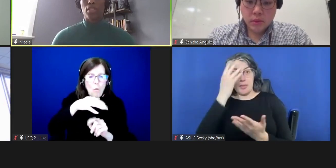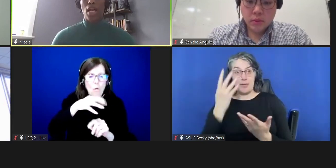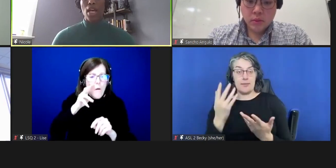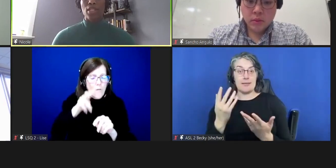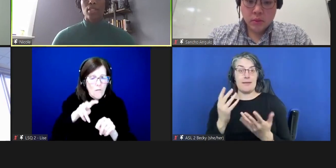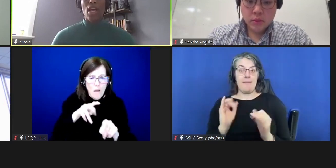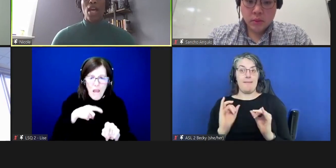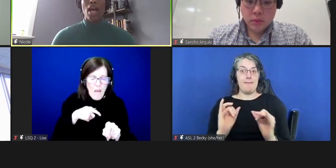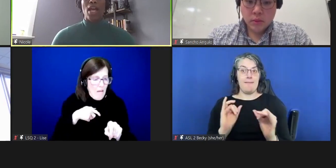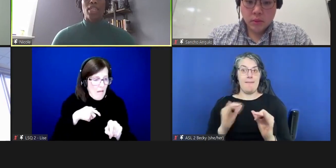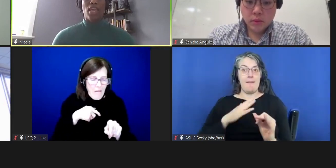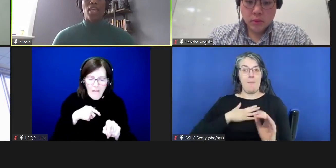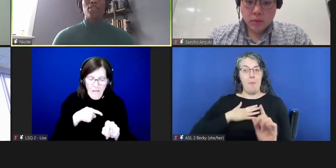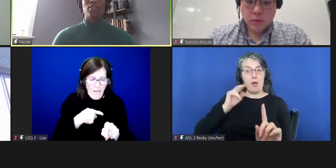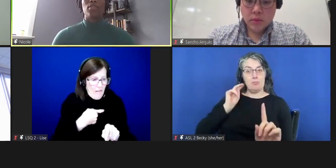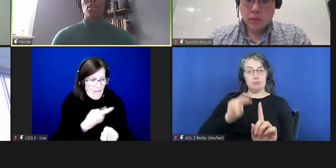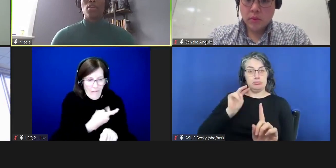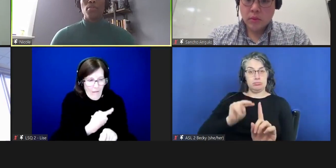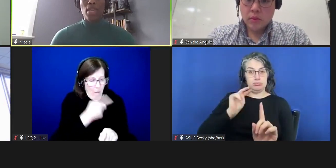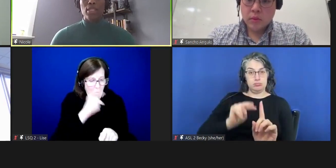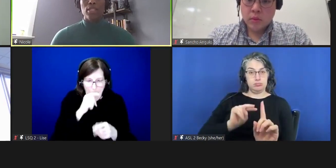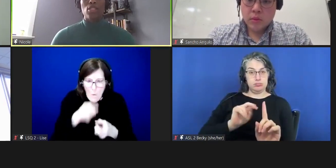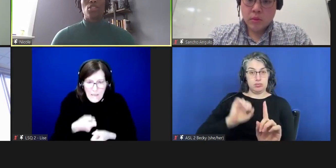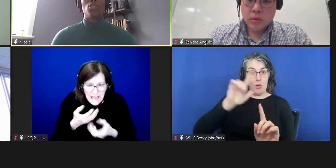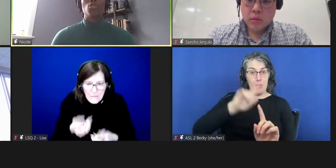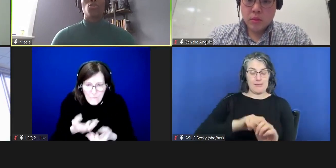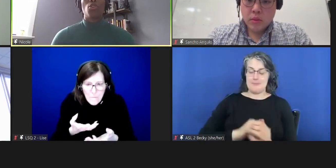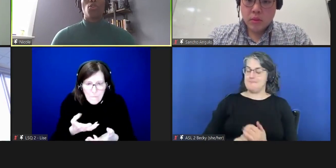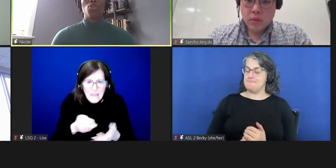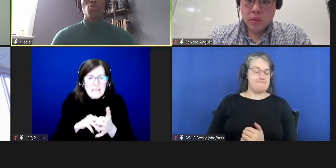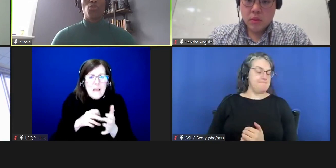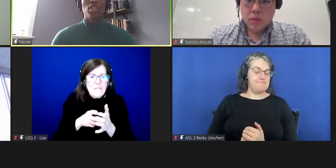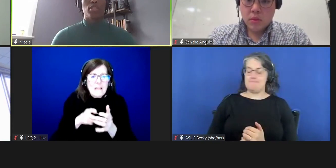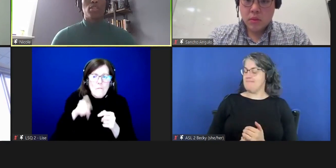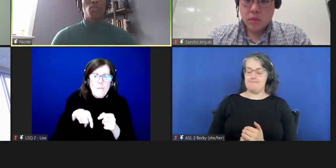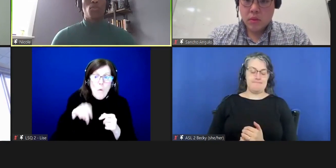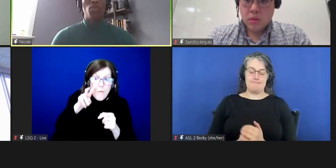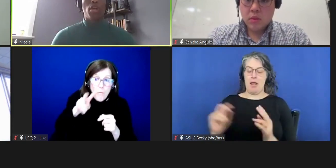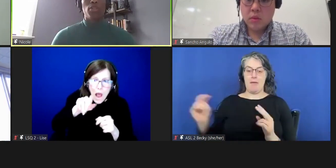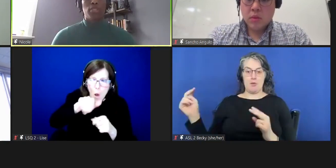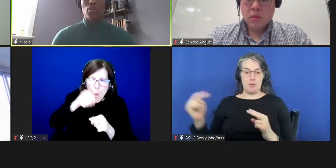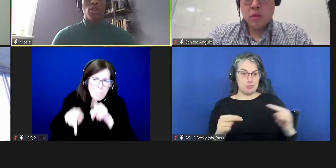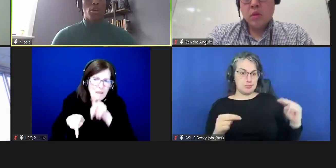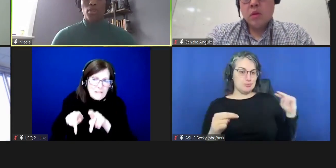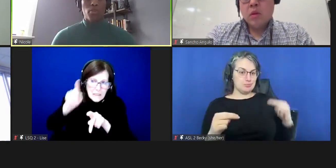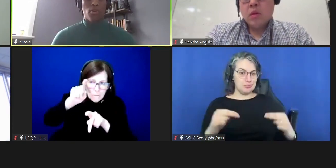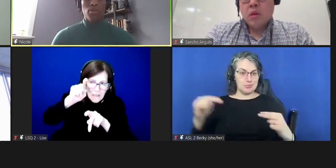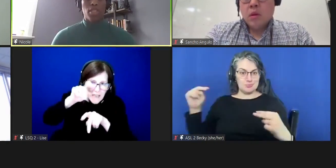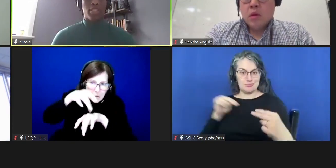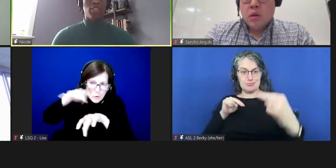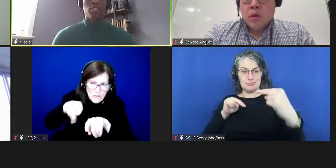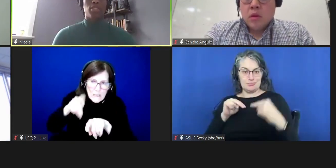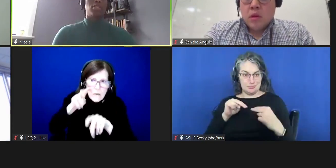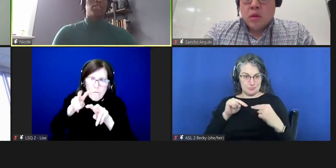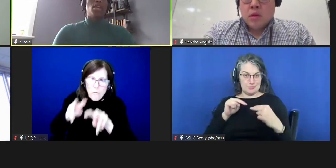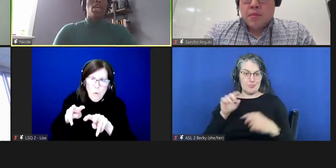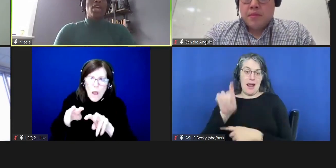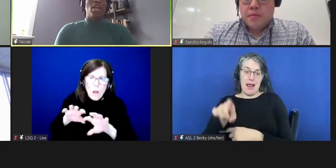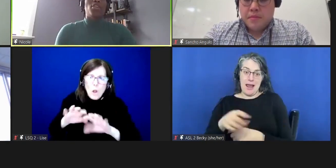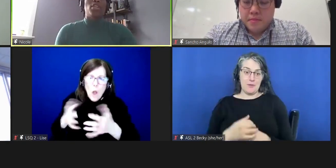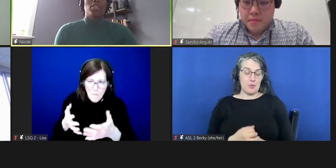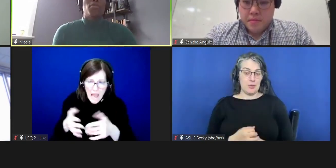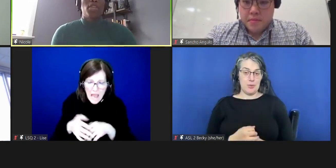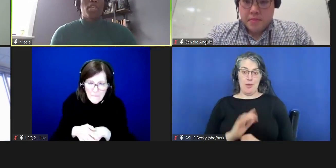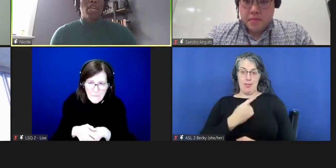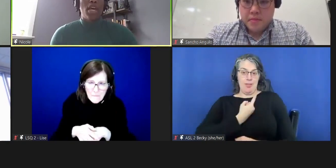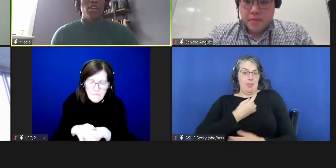mesure de nous exprimer, donc il fallait que je voie les choses à travers les yeux de quelqu'un d'autre. Et donc, j'étais obligé